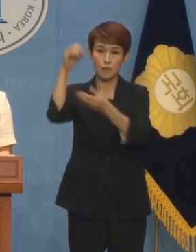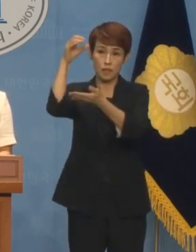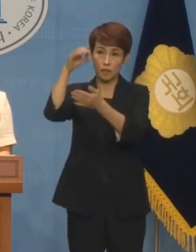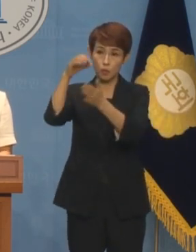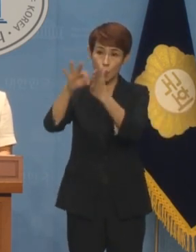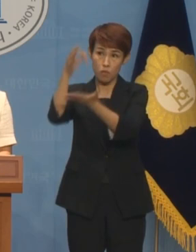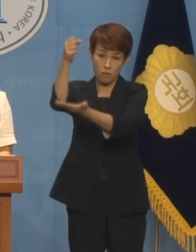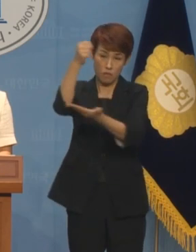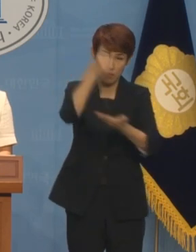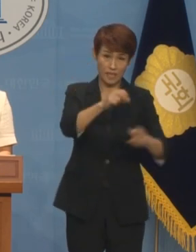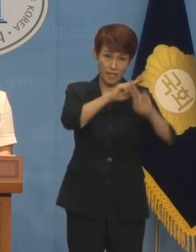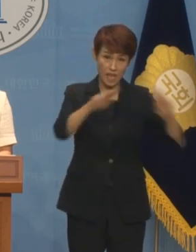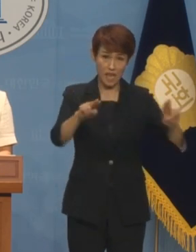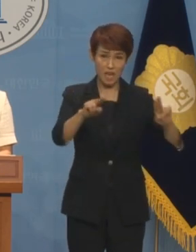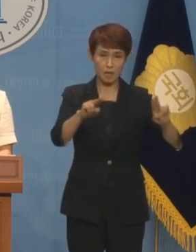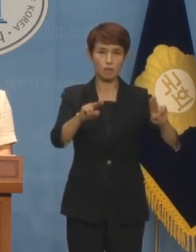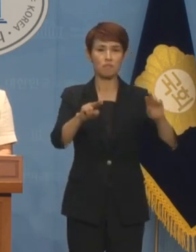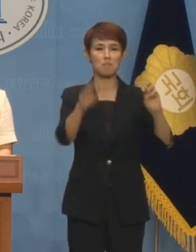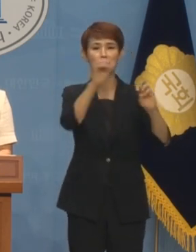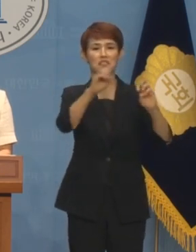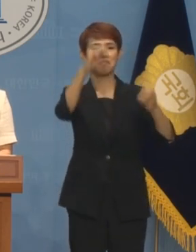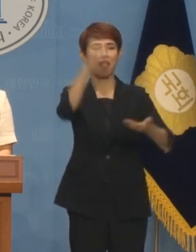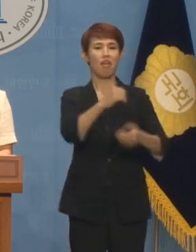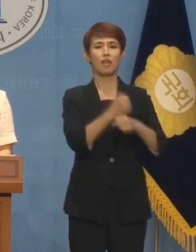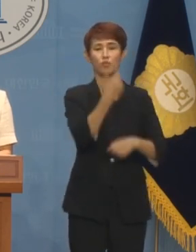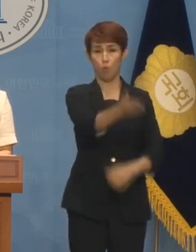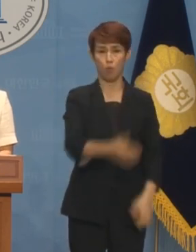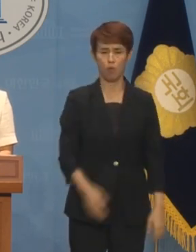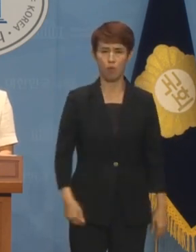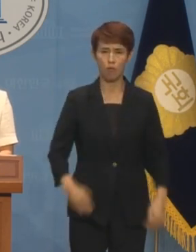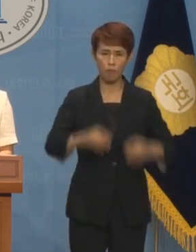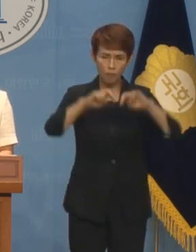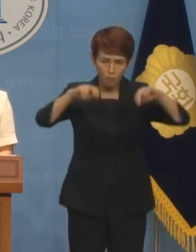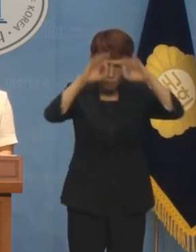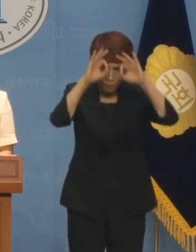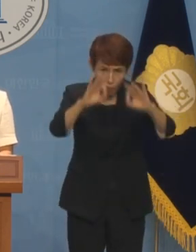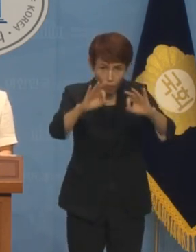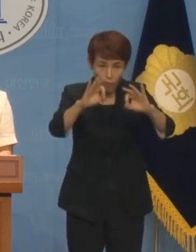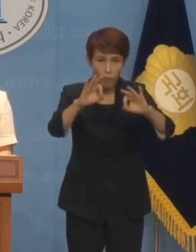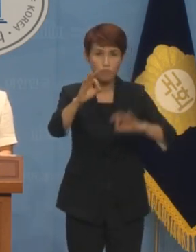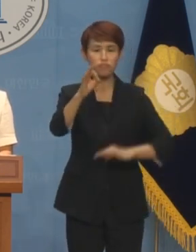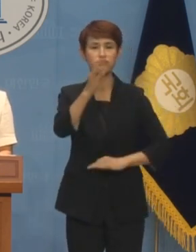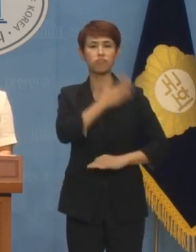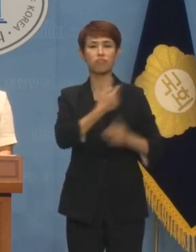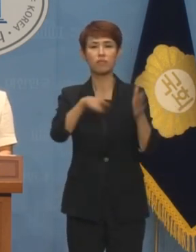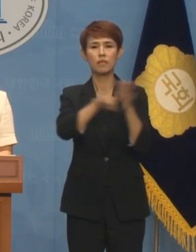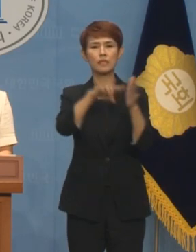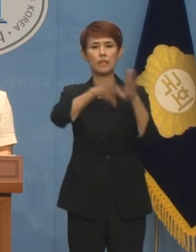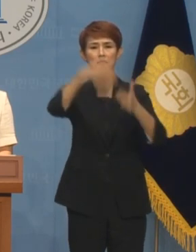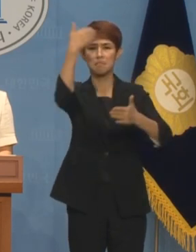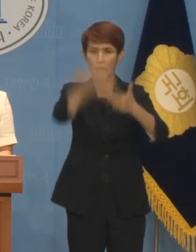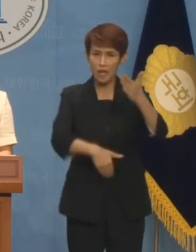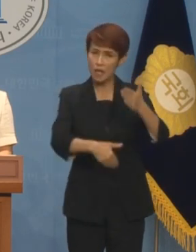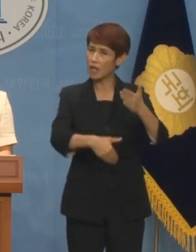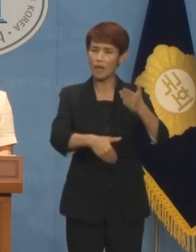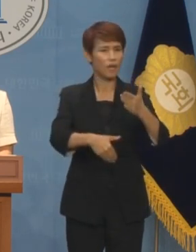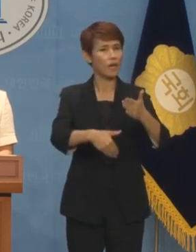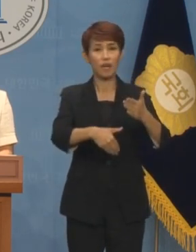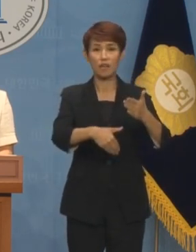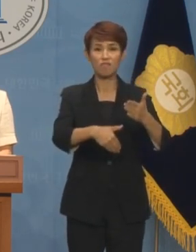30%로 낮추겠다고 합니다. 추진 내용을 들여다보면 부자 감세라는 말로는